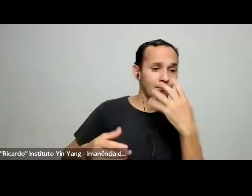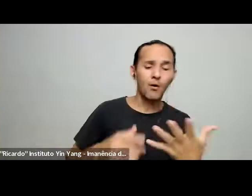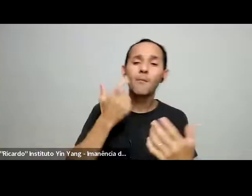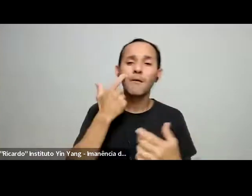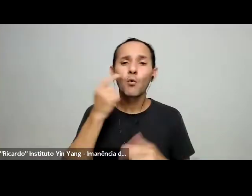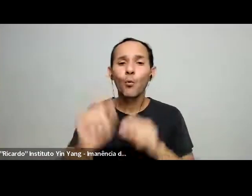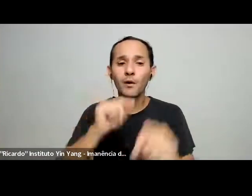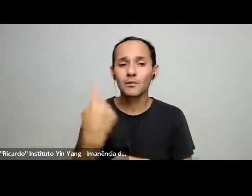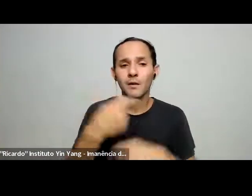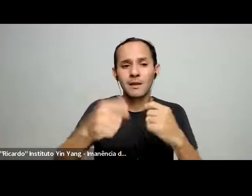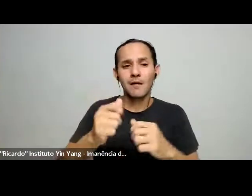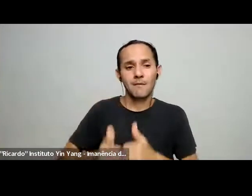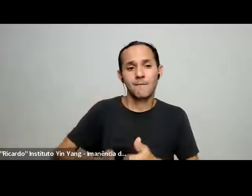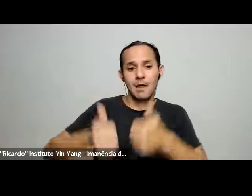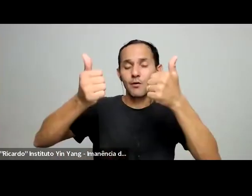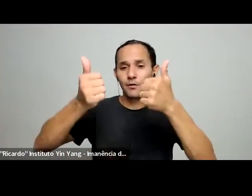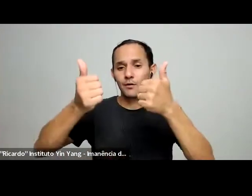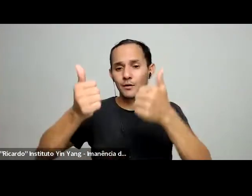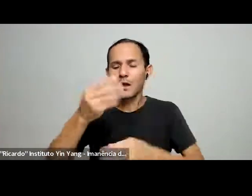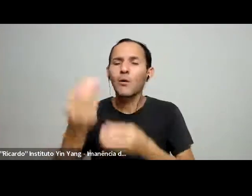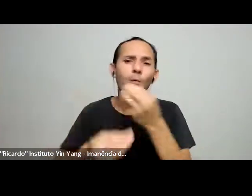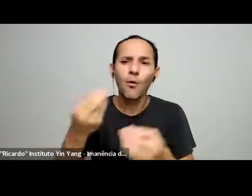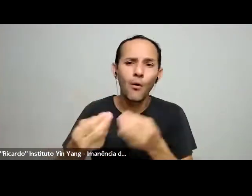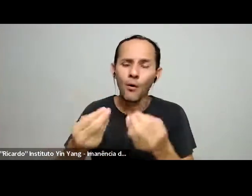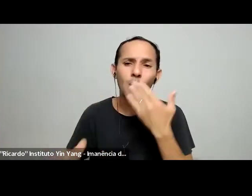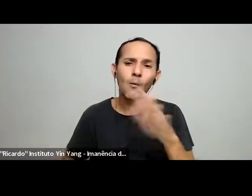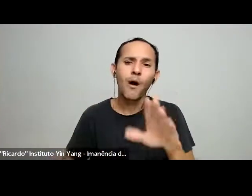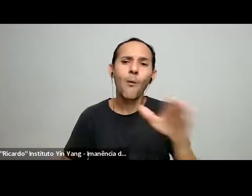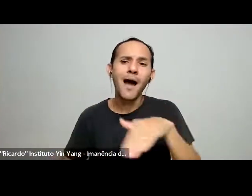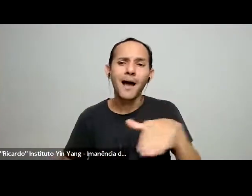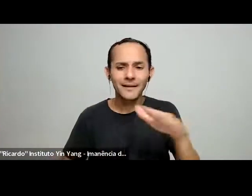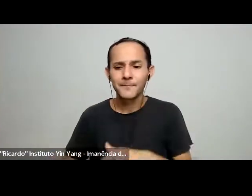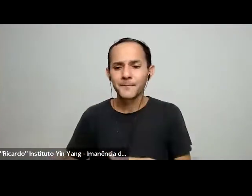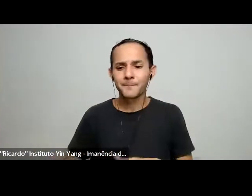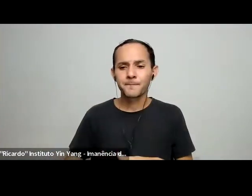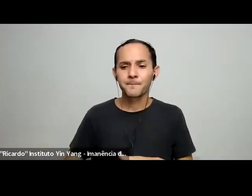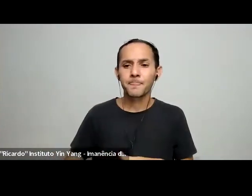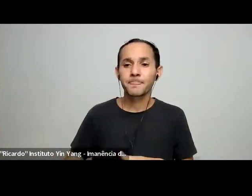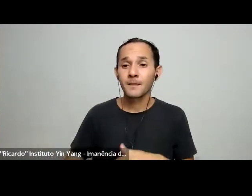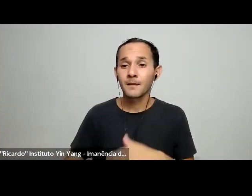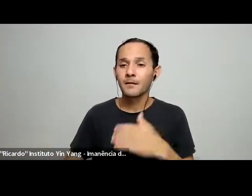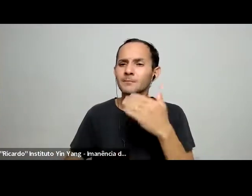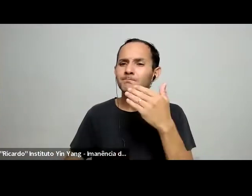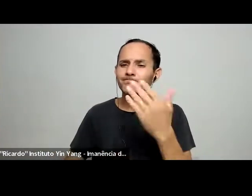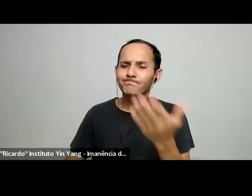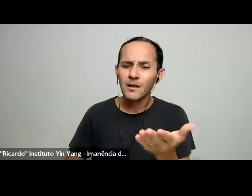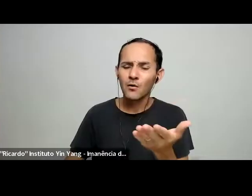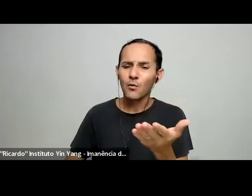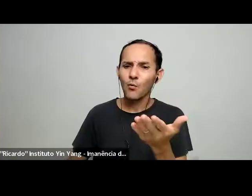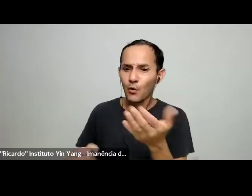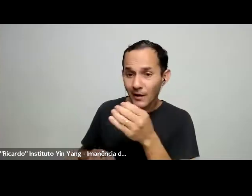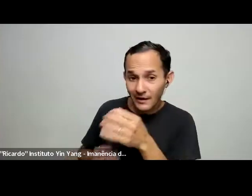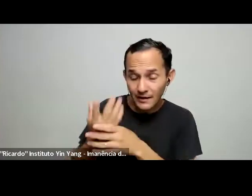precisava aprimorar, né, de que forma, em quais áreas, e então, desde a criação da